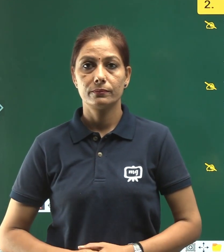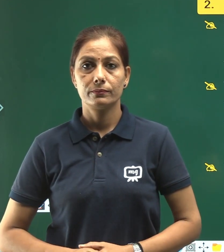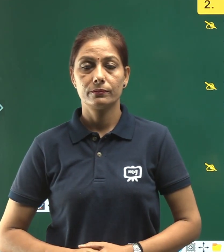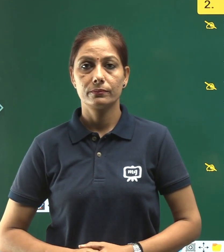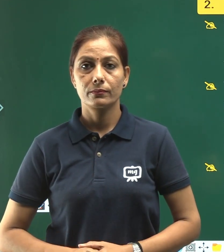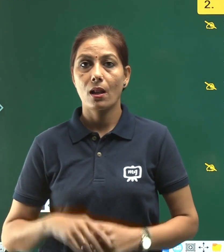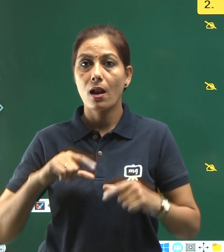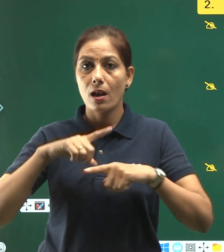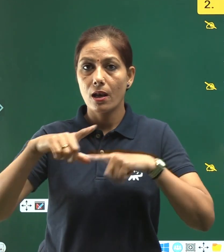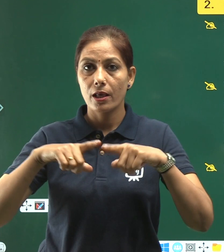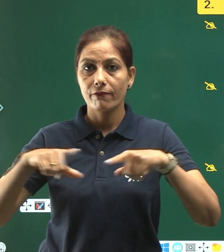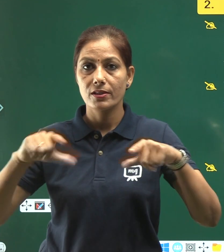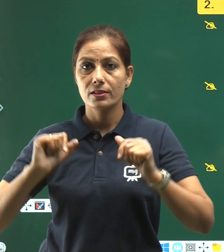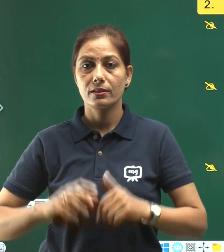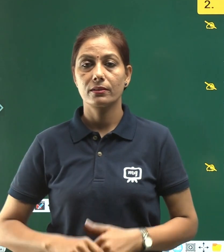भाषा की